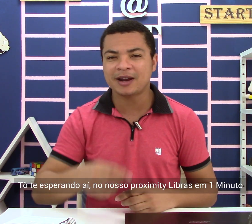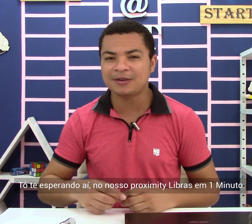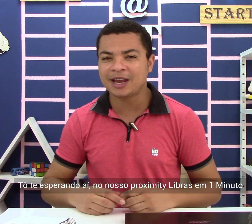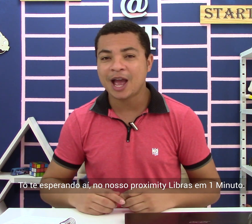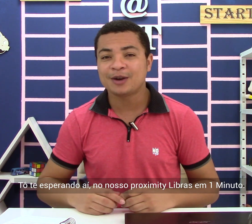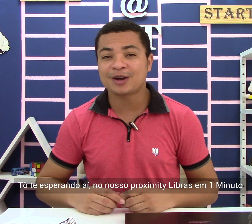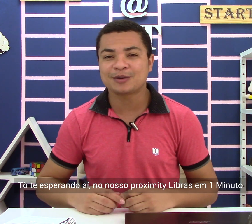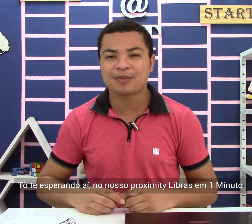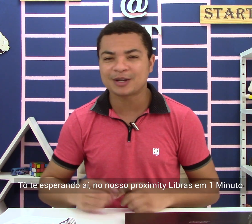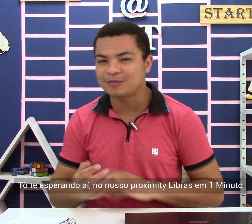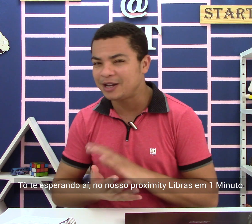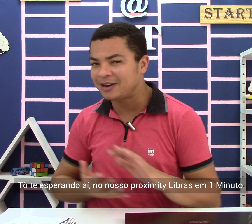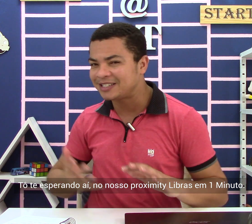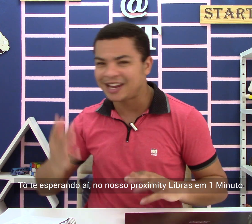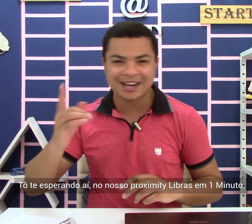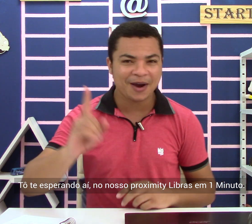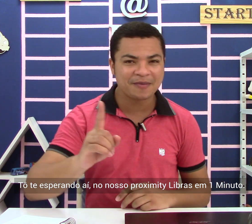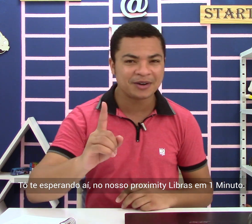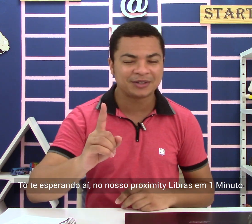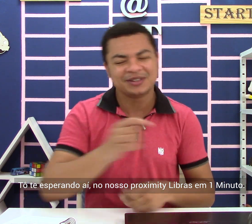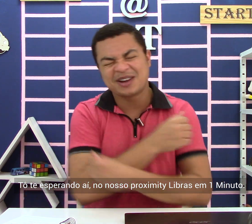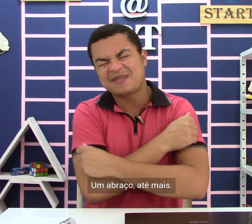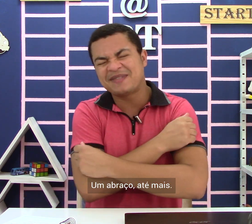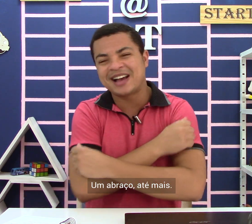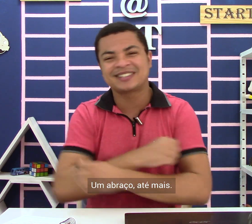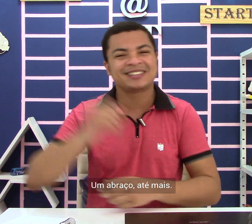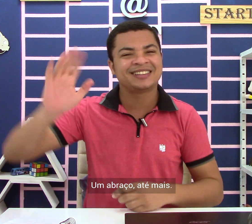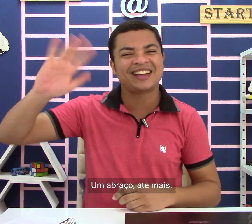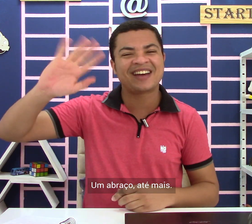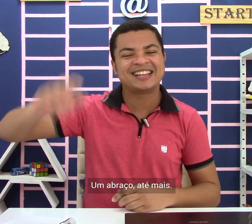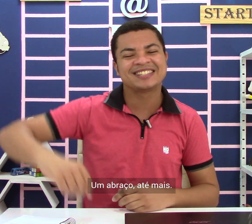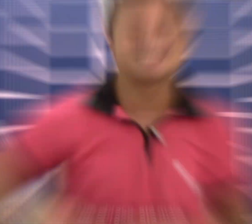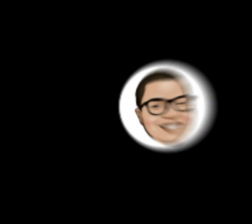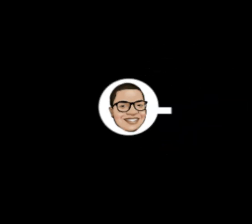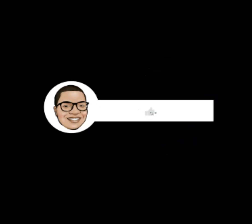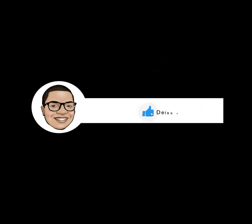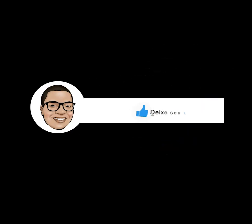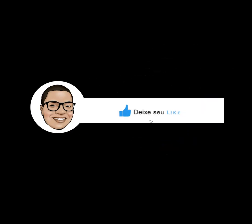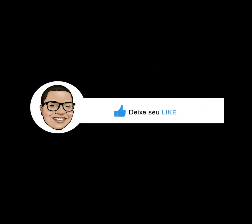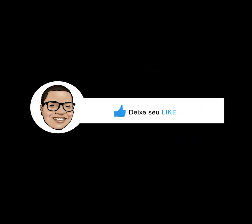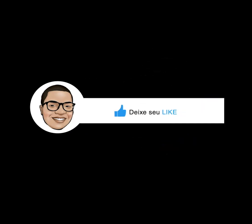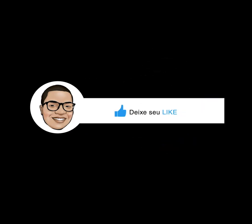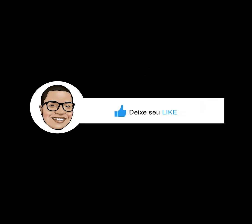esperando aí no nosso próximo LibraZen. Um minuto. Um abraço. Até mais. Tchau. Tchau.